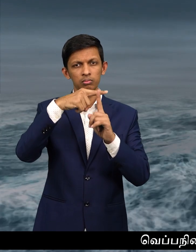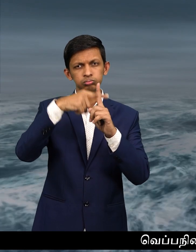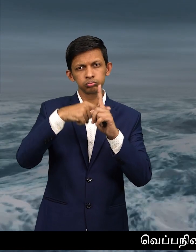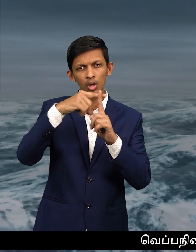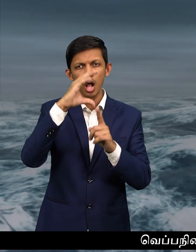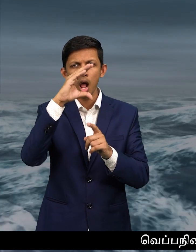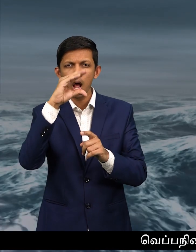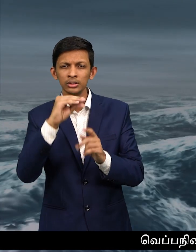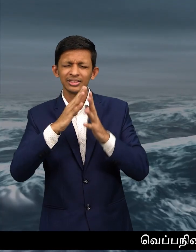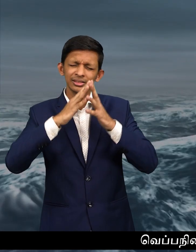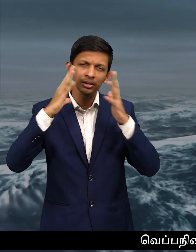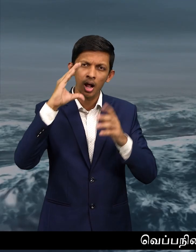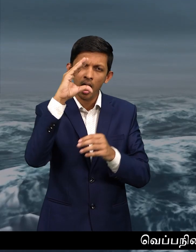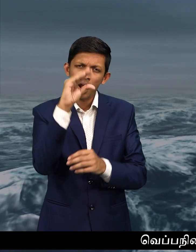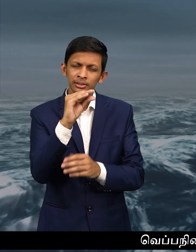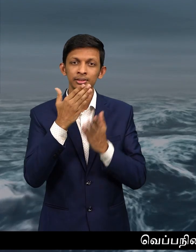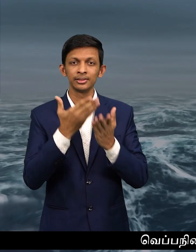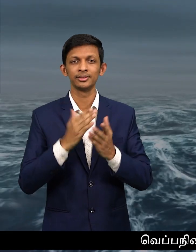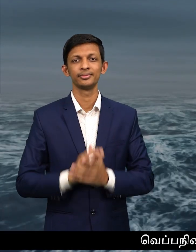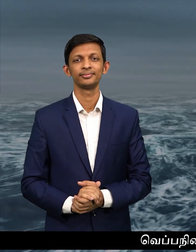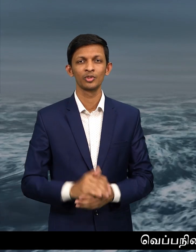வெப்பநிலை மிகவும் குறைவாக இருக்கும்.